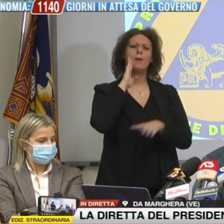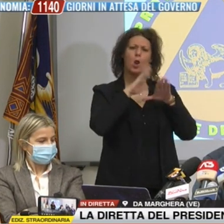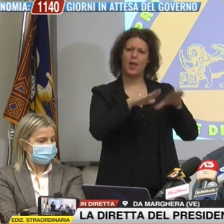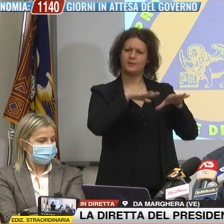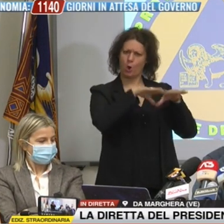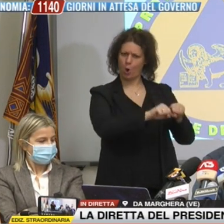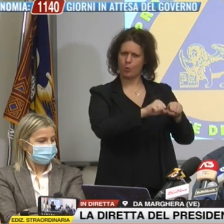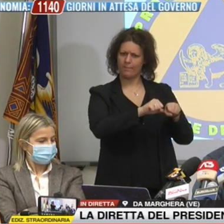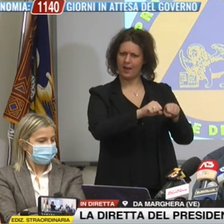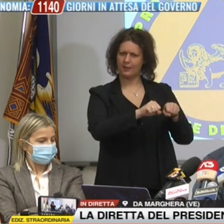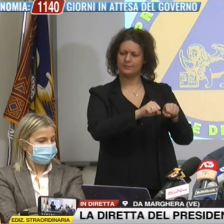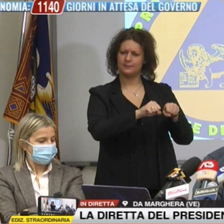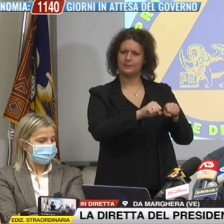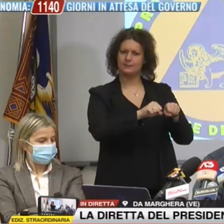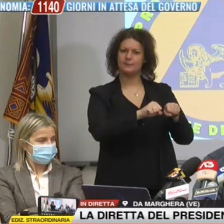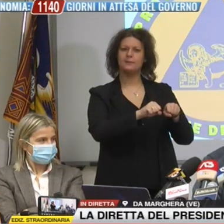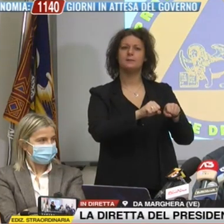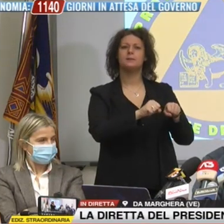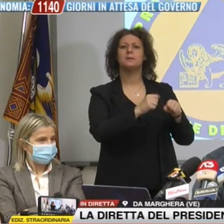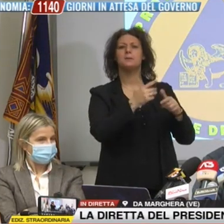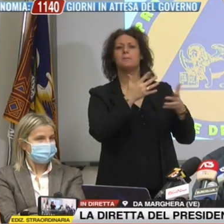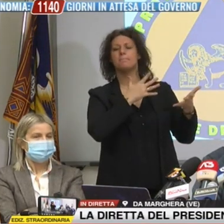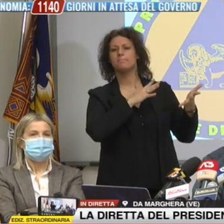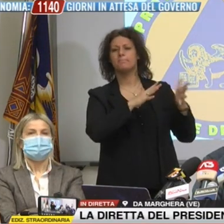numero di pazienti tra i 20 e i